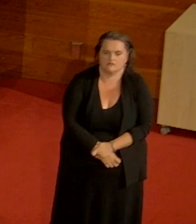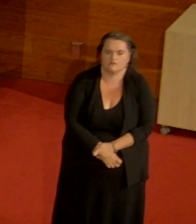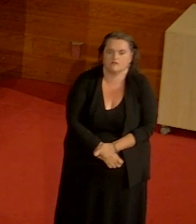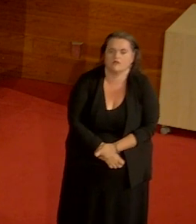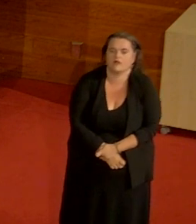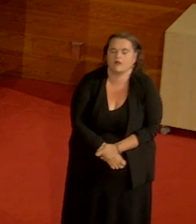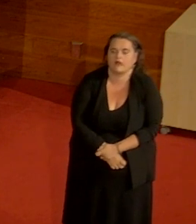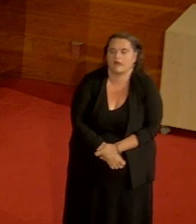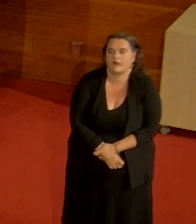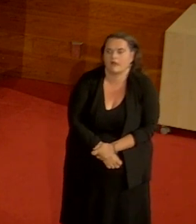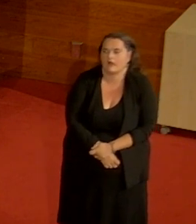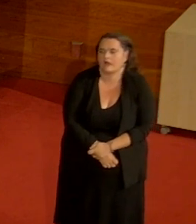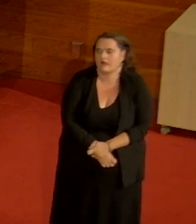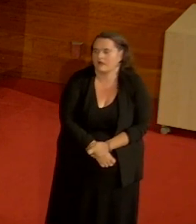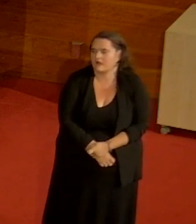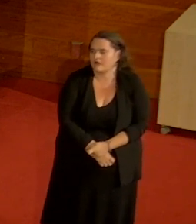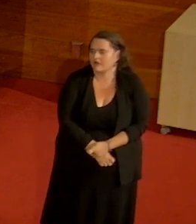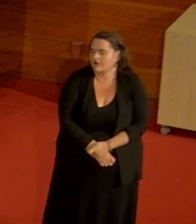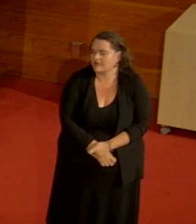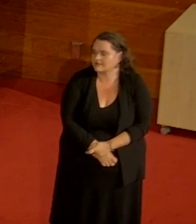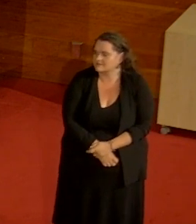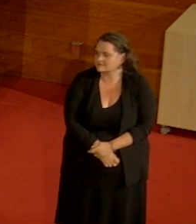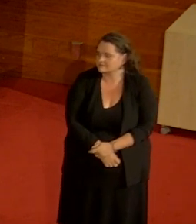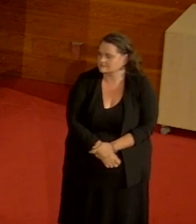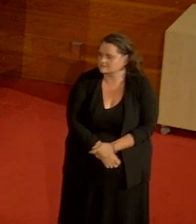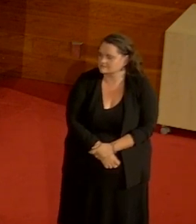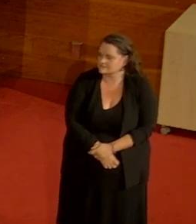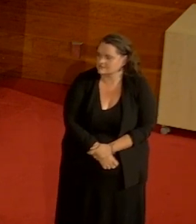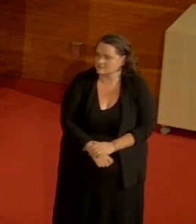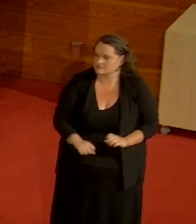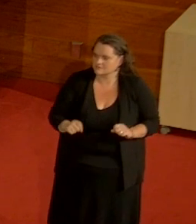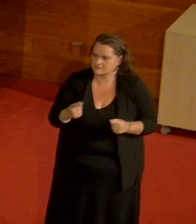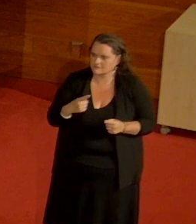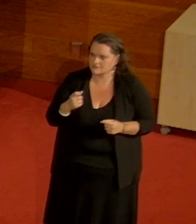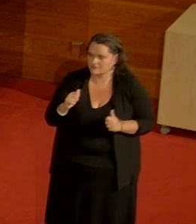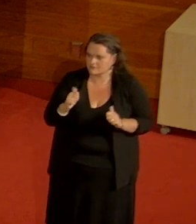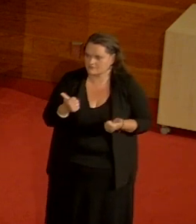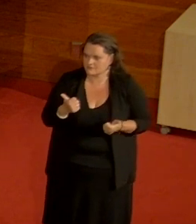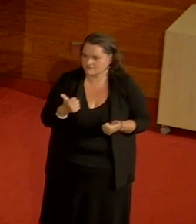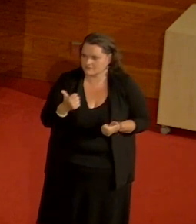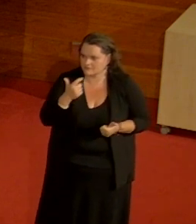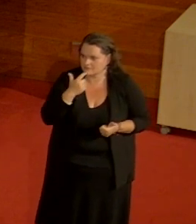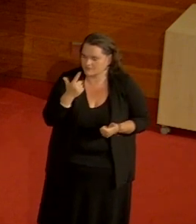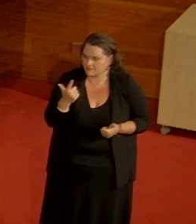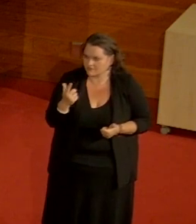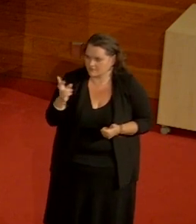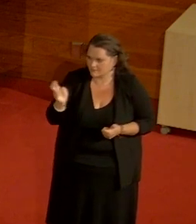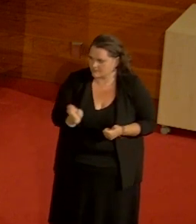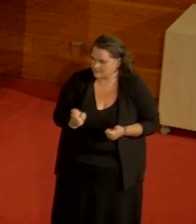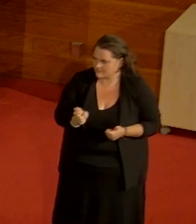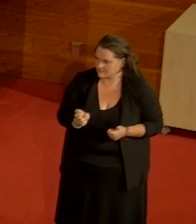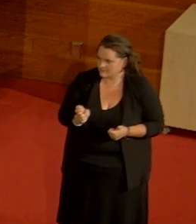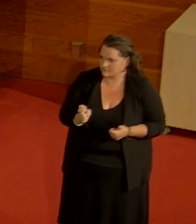acreditado ahí cerquita Eh bueno lo primero Muchísimas gracias porque estás aquí y es un